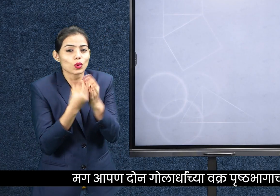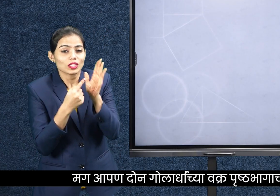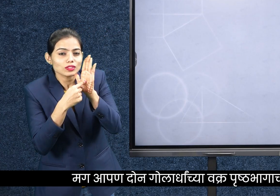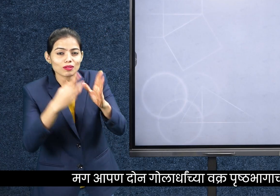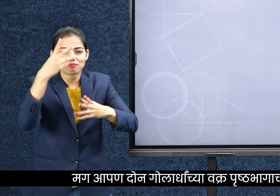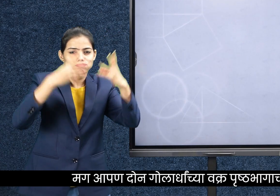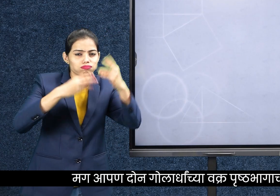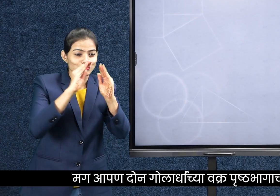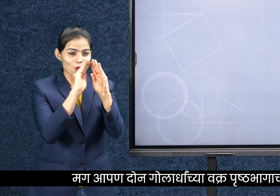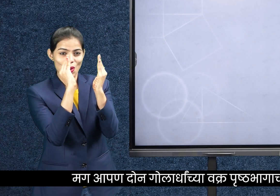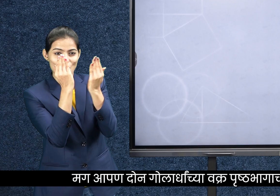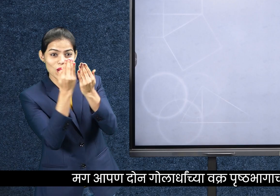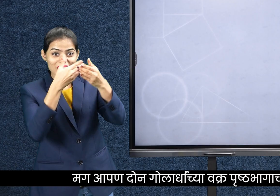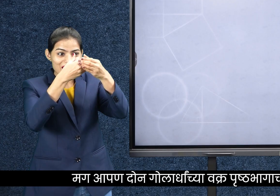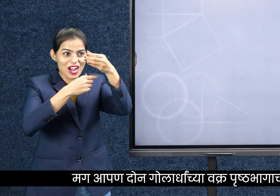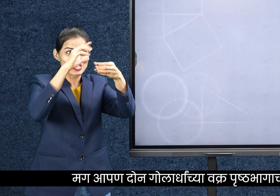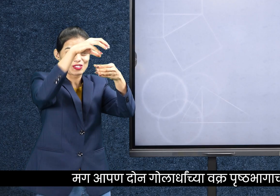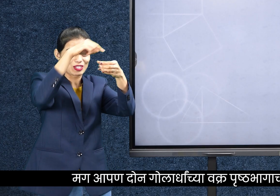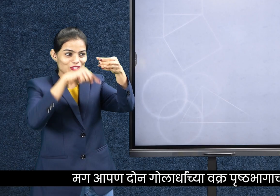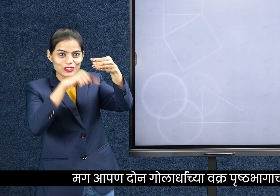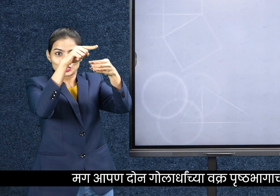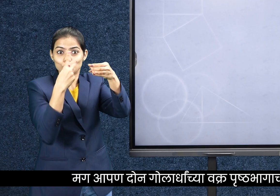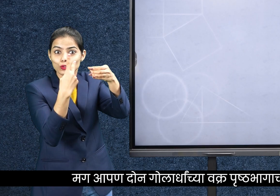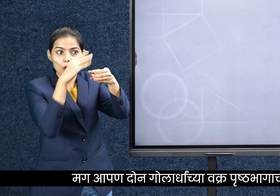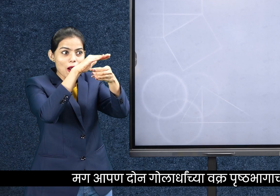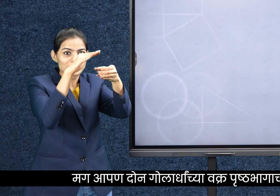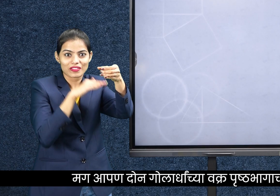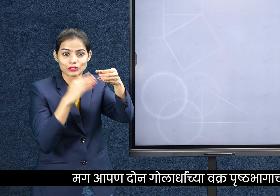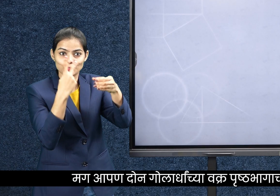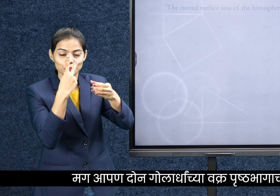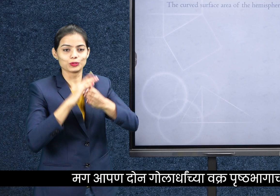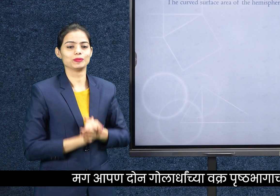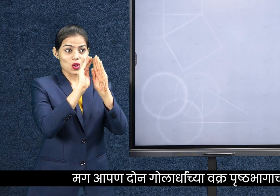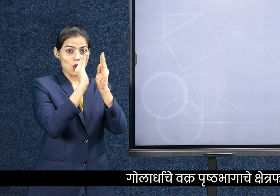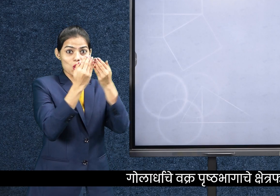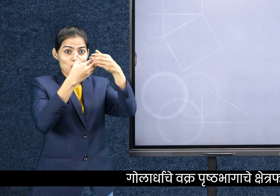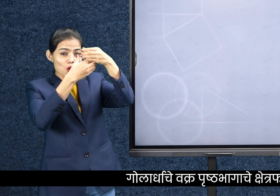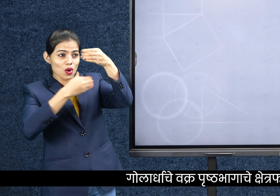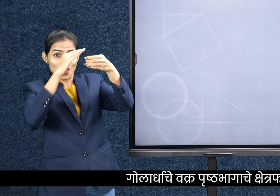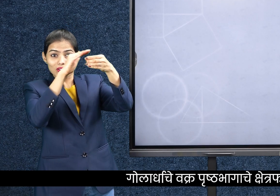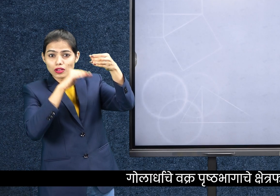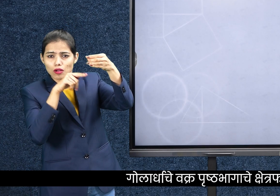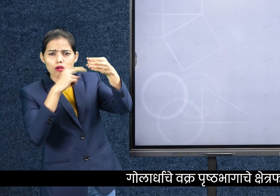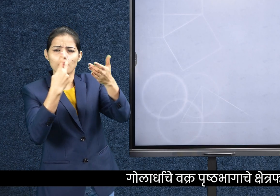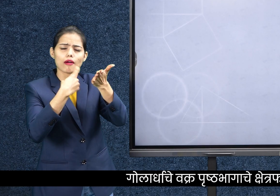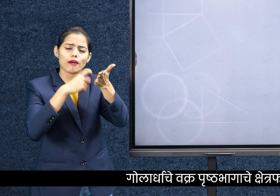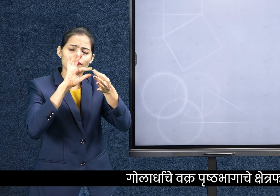मग आपण दोन गोलार्धाच्या वक्र पृष्ठभागाची गणना केली पाहिजे. गोलार्धाचे वक्र पृष्ठभागाचे क्षेत्रफळ